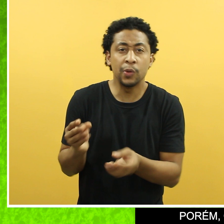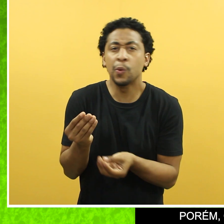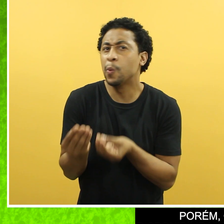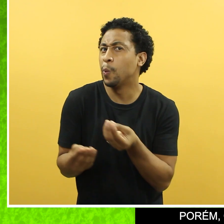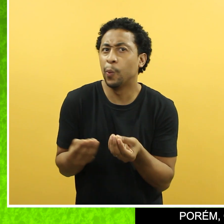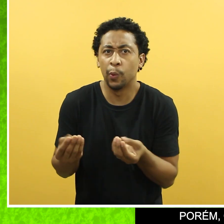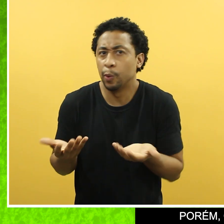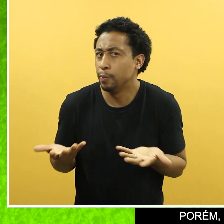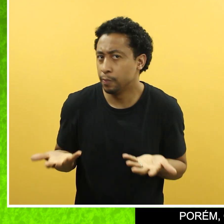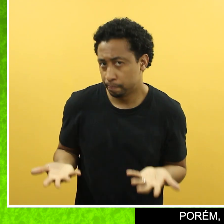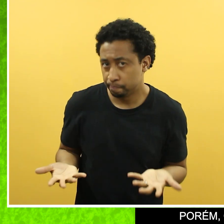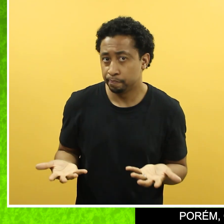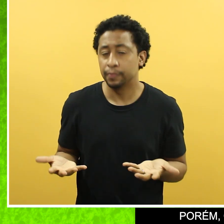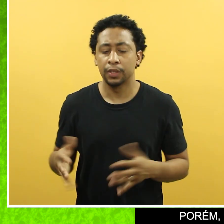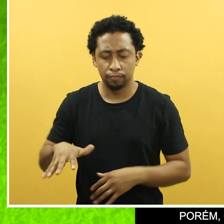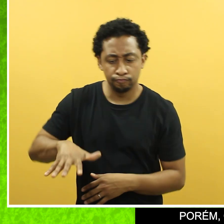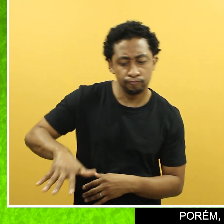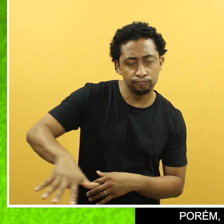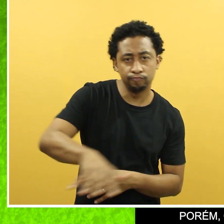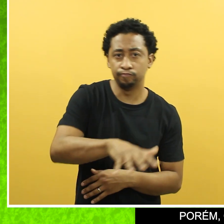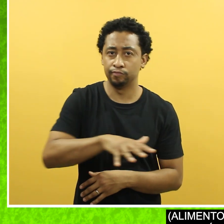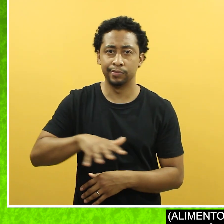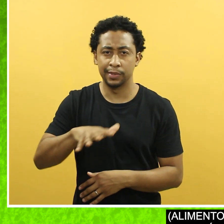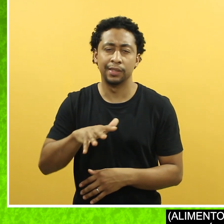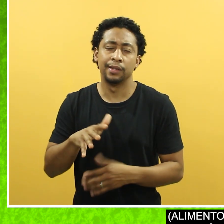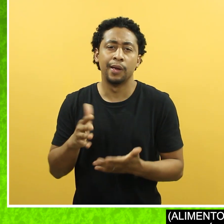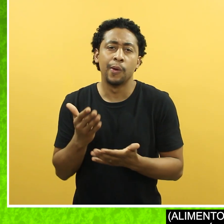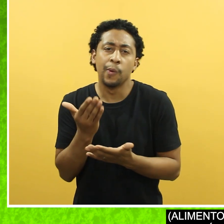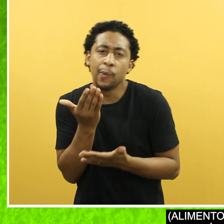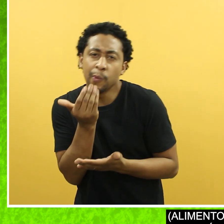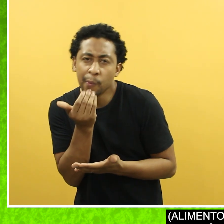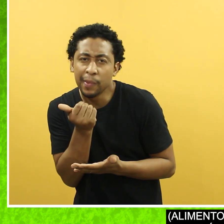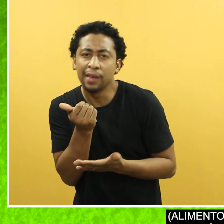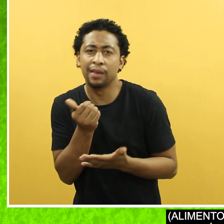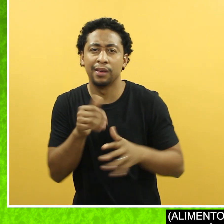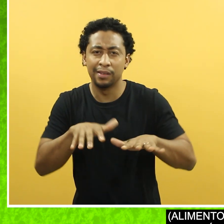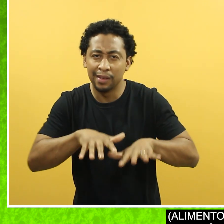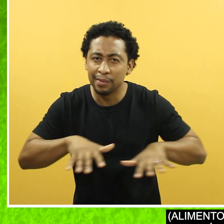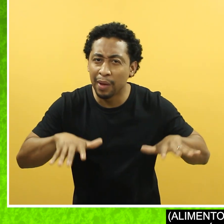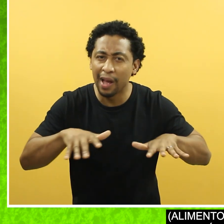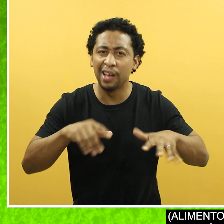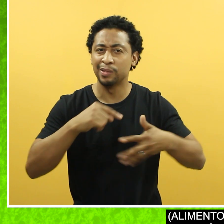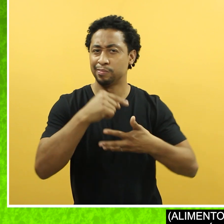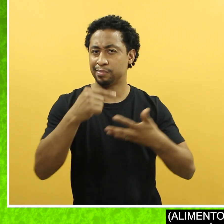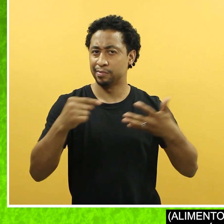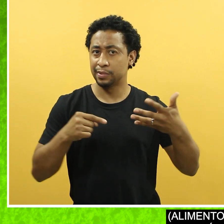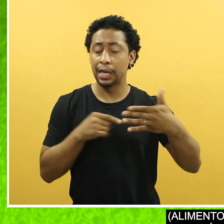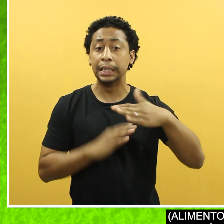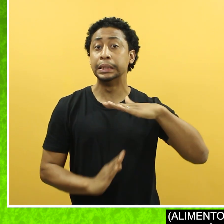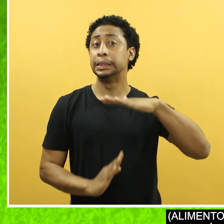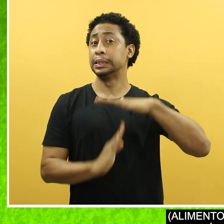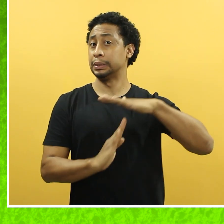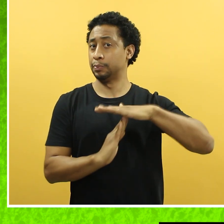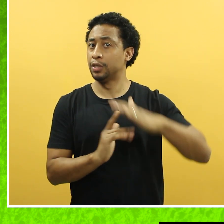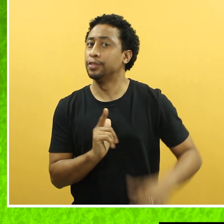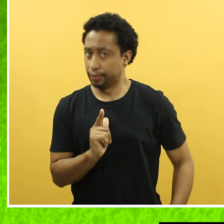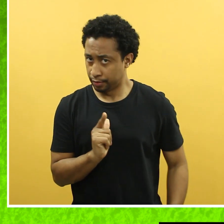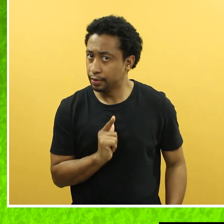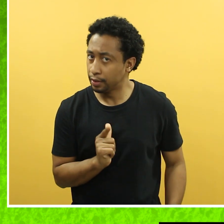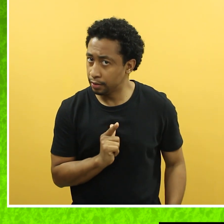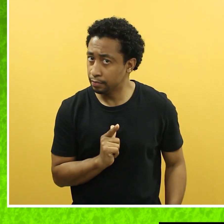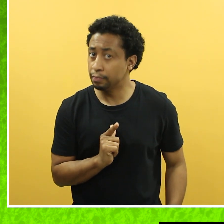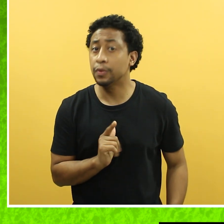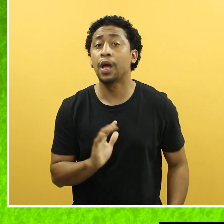porém, como a disponibilidade de recursos, alimento, espaço, etc., é limitada,